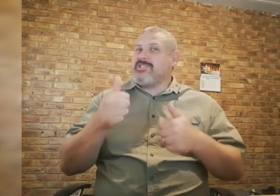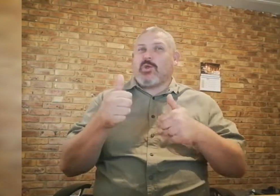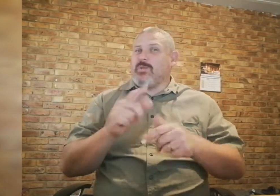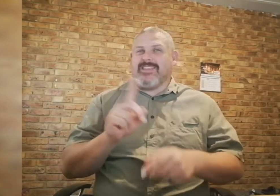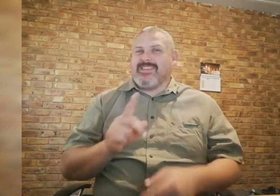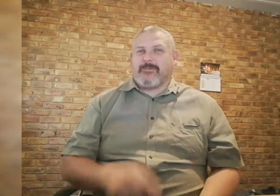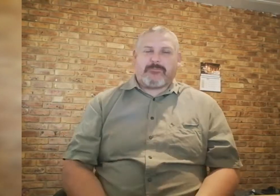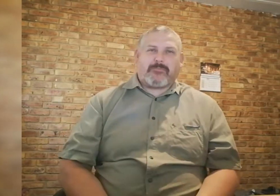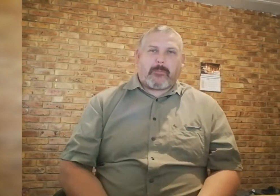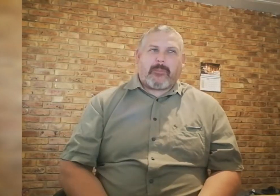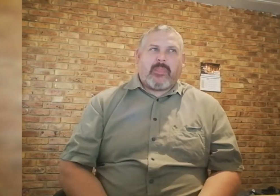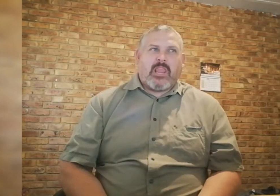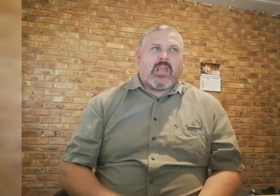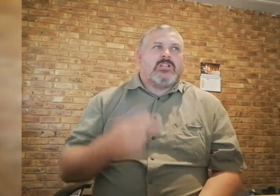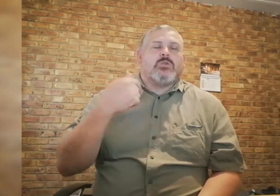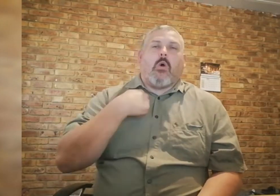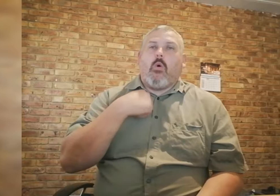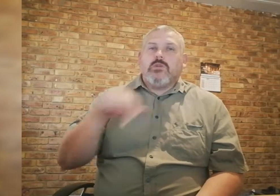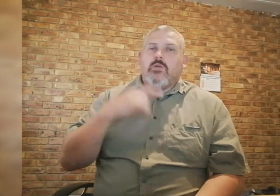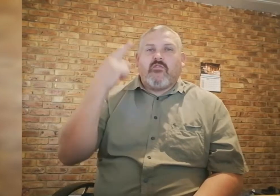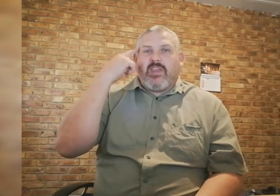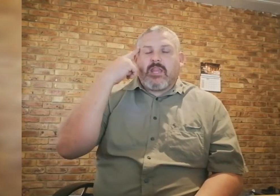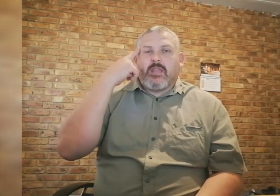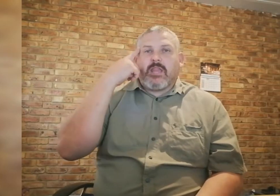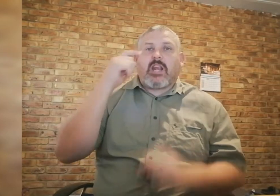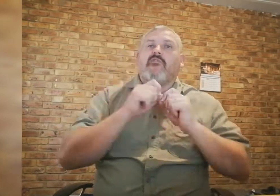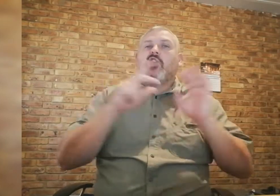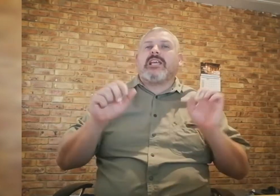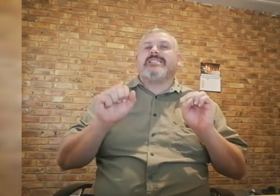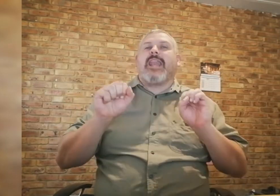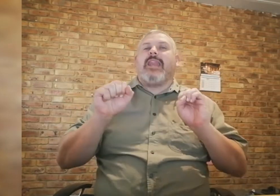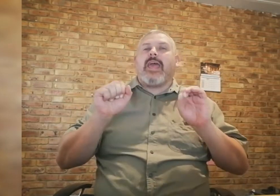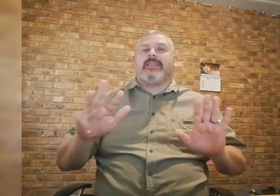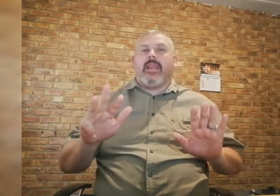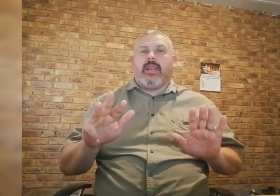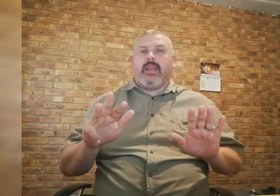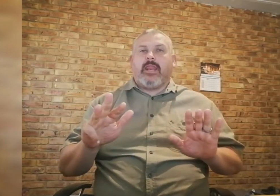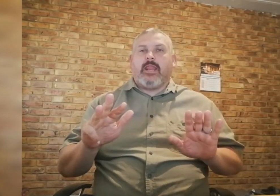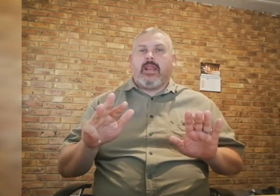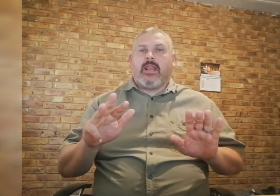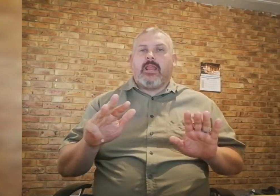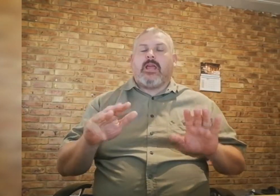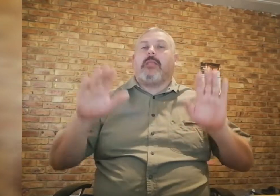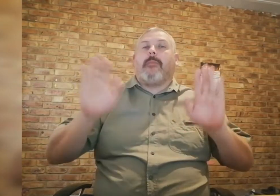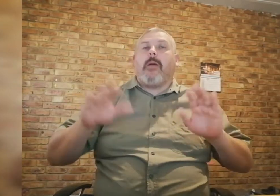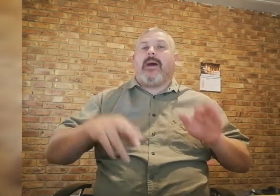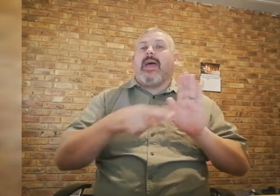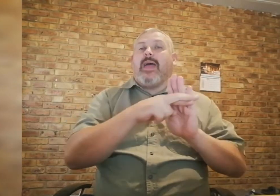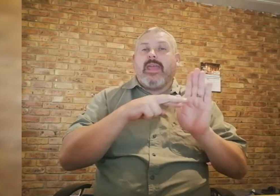te goed nie. So ons moet weet dat Leviticus 19 is baie baie